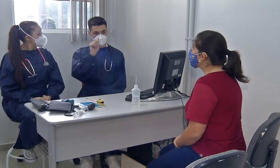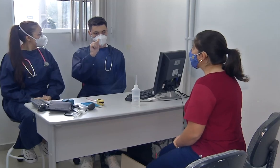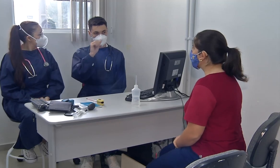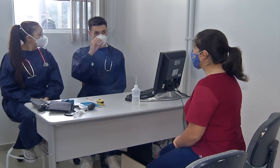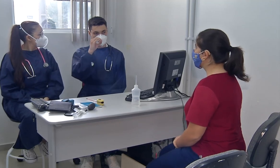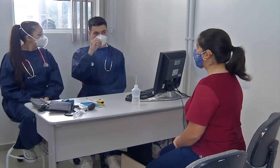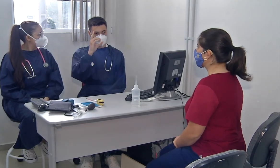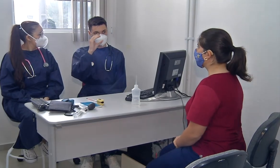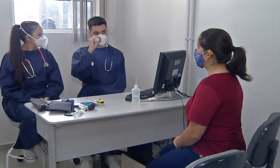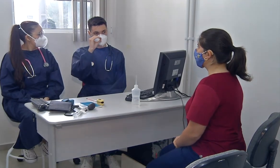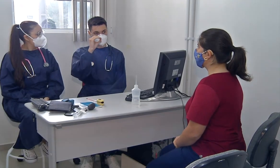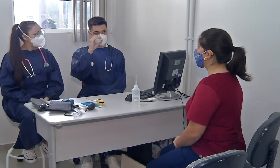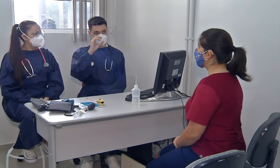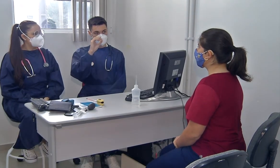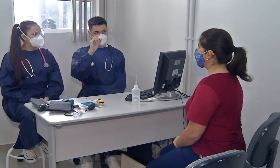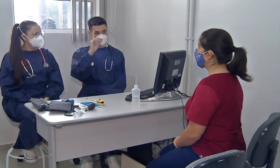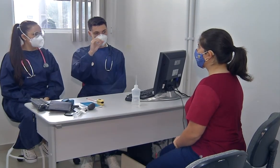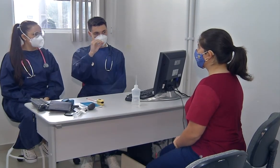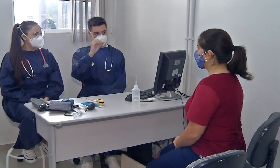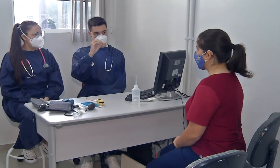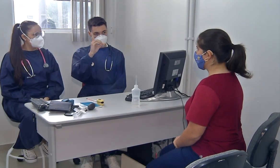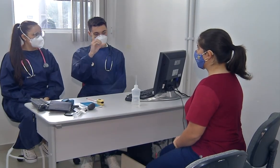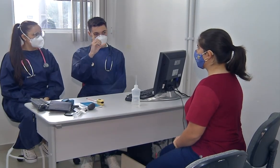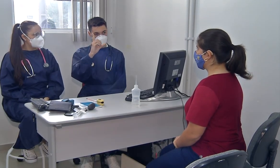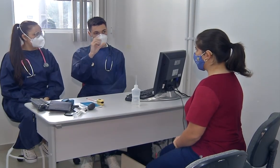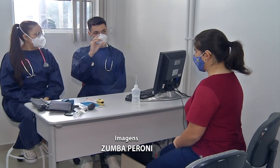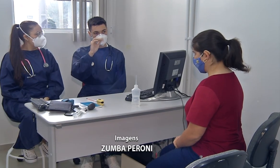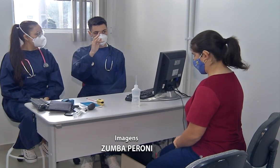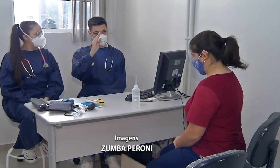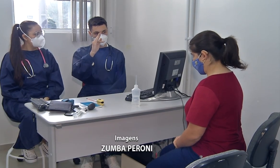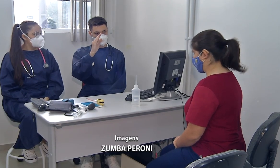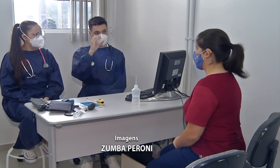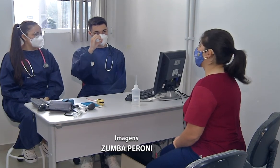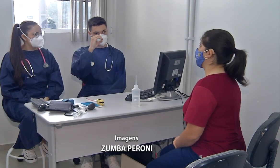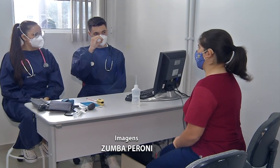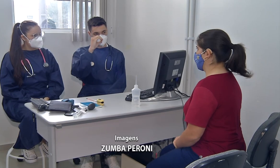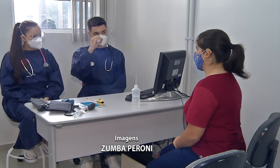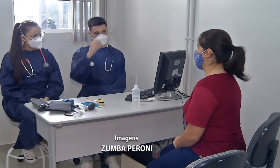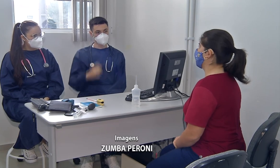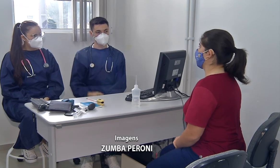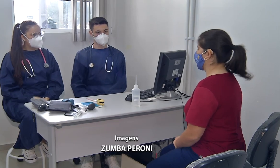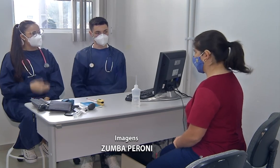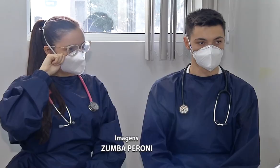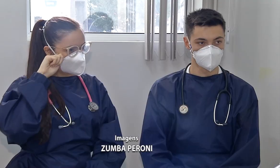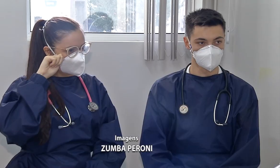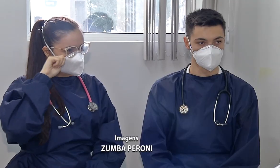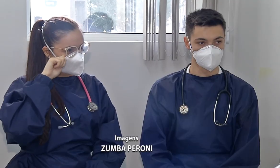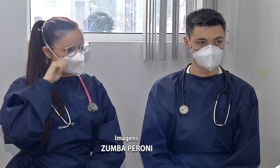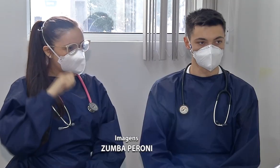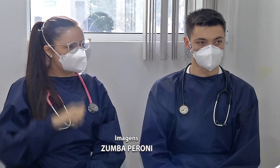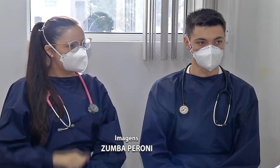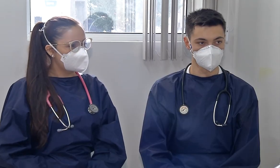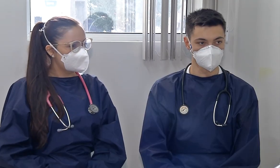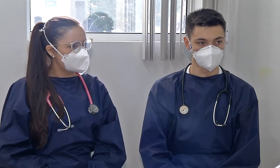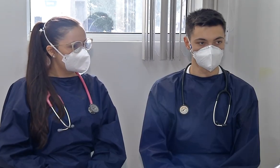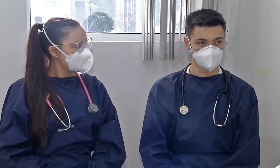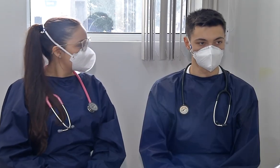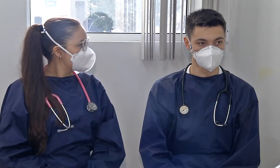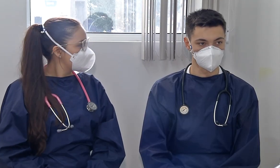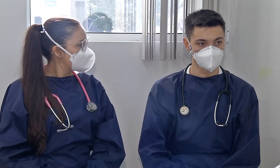Sábado pela manhã, no espaço da Universidade, que fica anexo à Unidade de Saúde Central aqui de Pato Branco, realizou mais uma